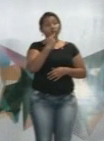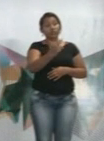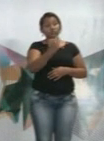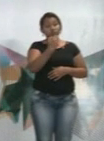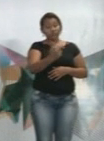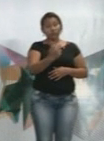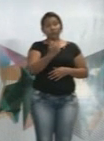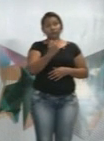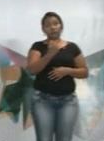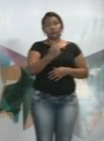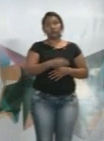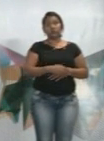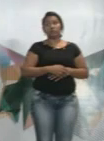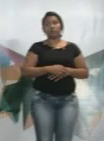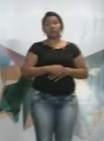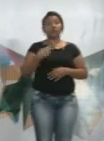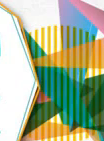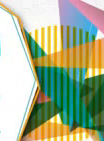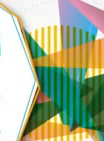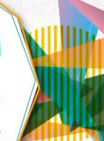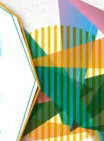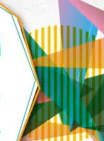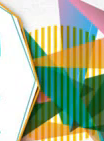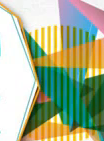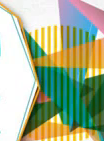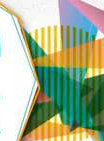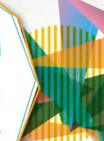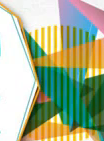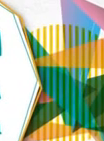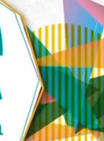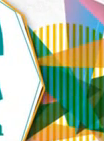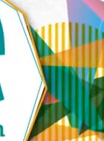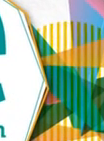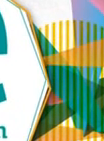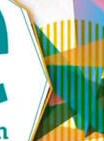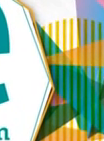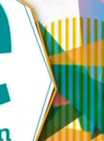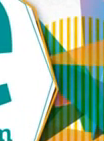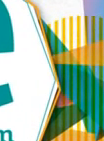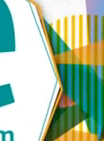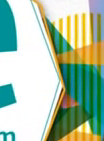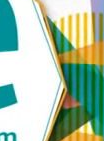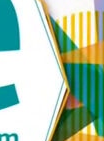E uma delas fala sobre produção cultural do idioma.